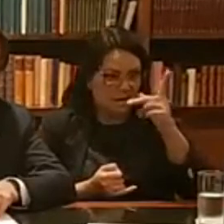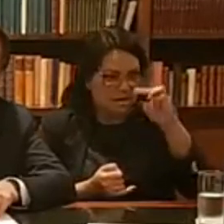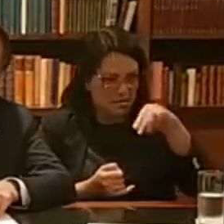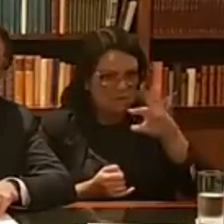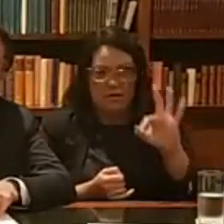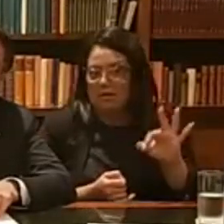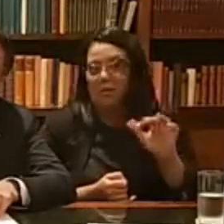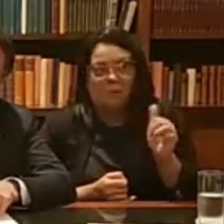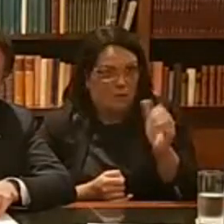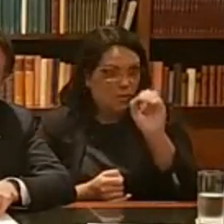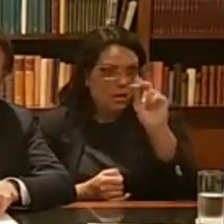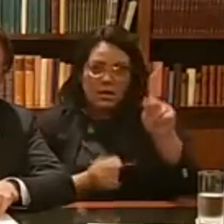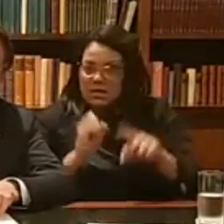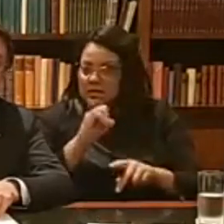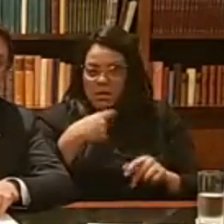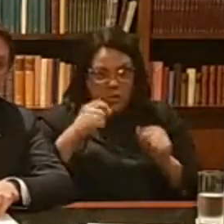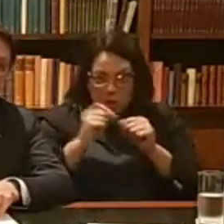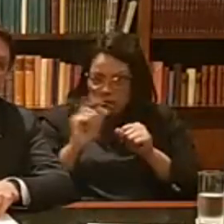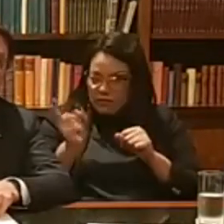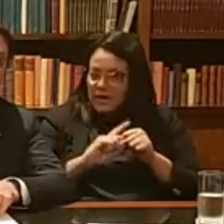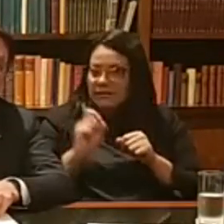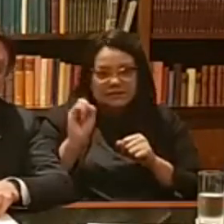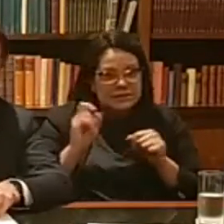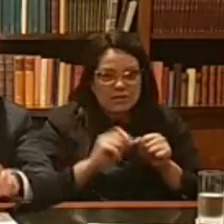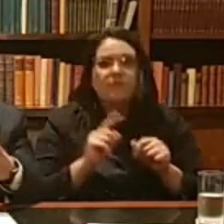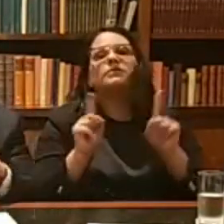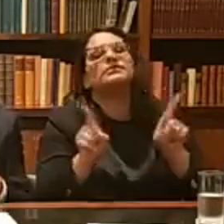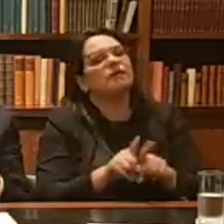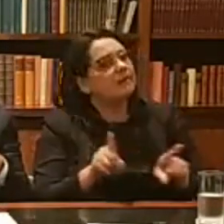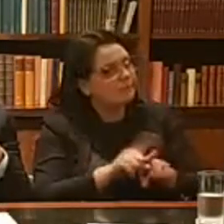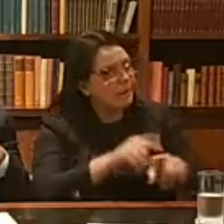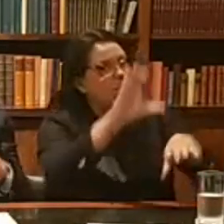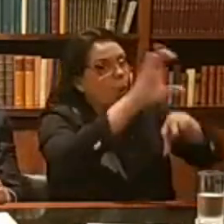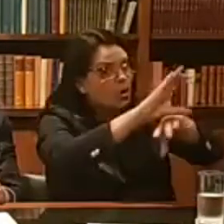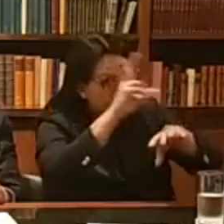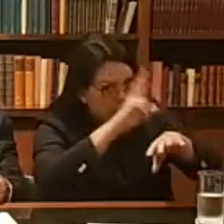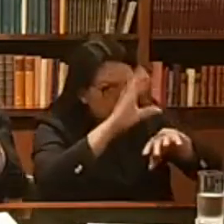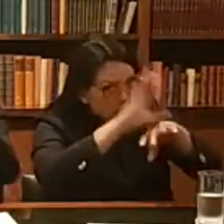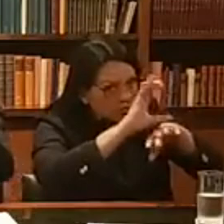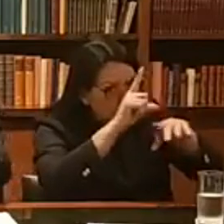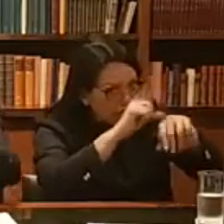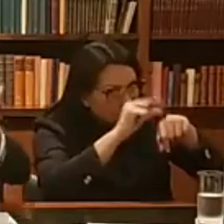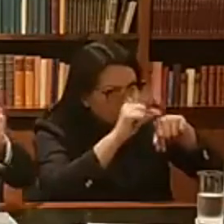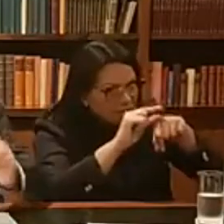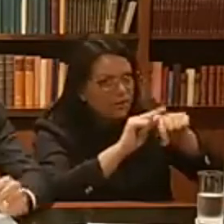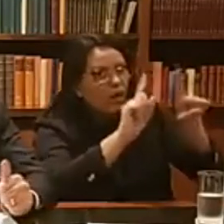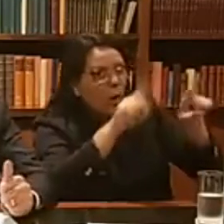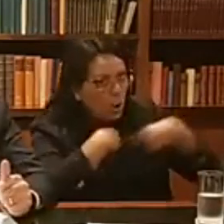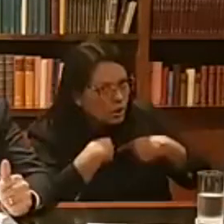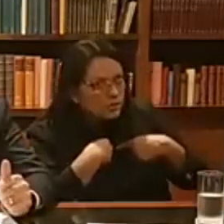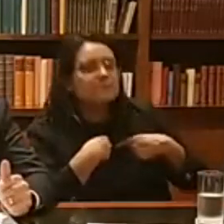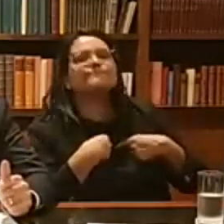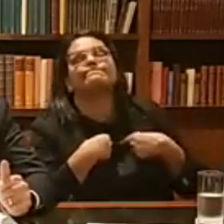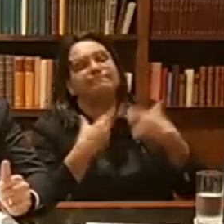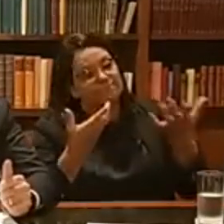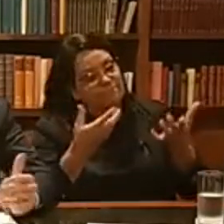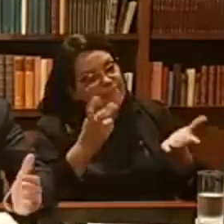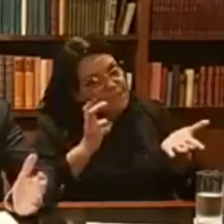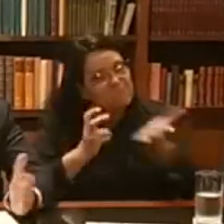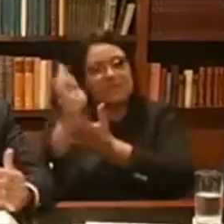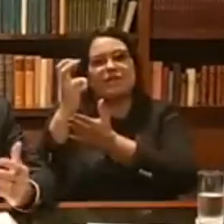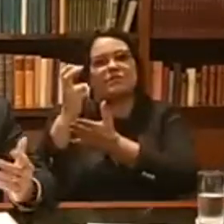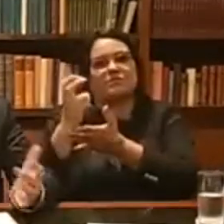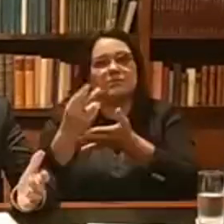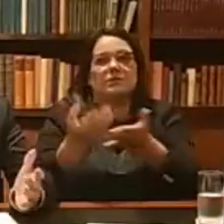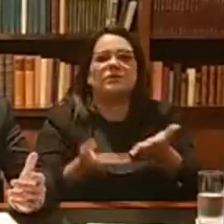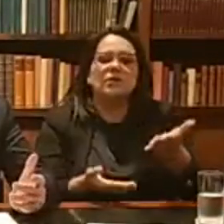vetar, eu estou em curso também na lei de responsabilidade fiscal. Vou para o impeachment.